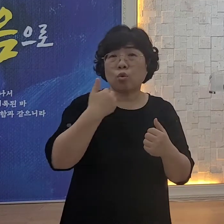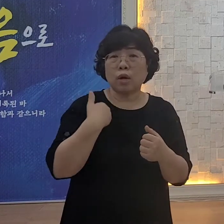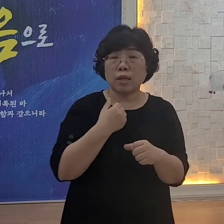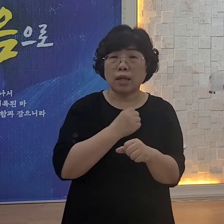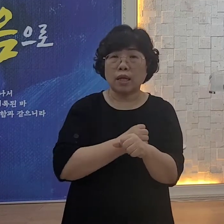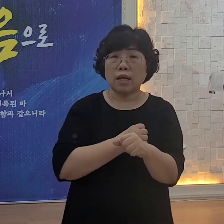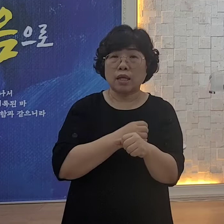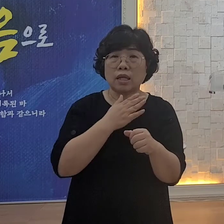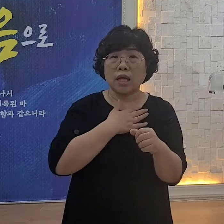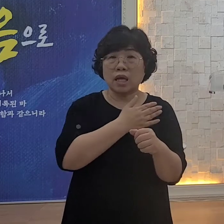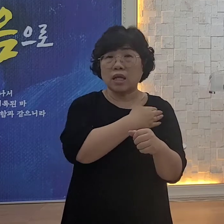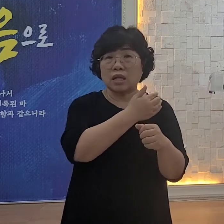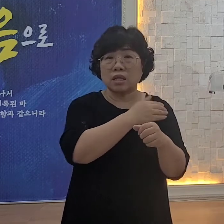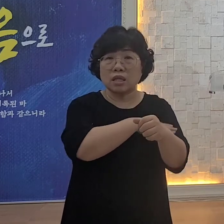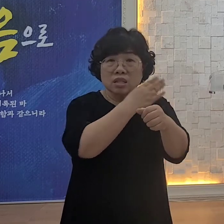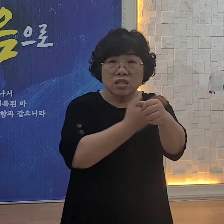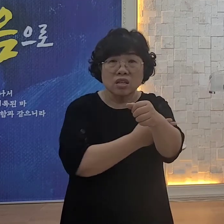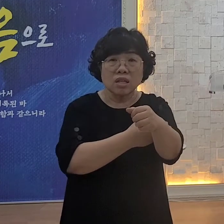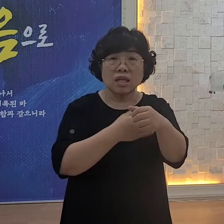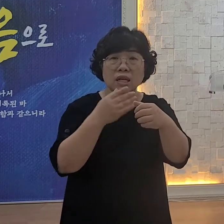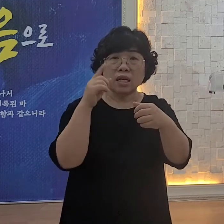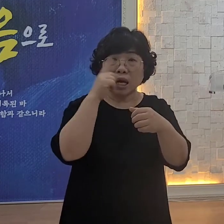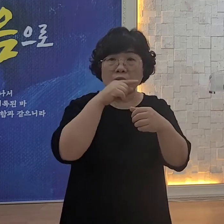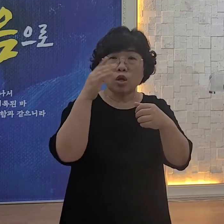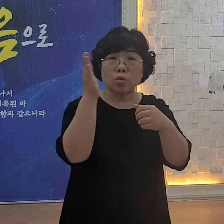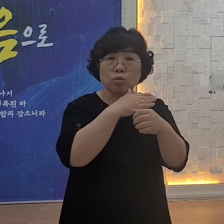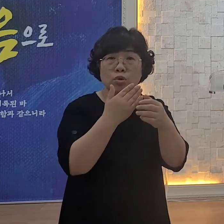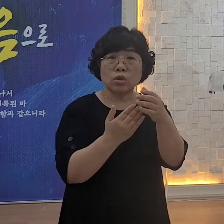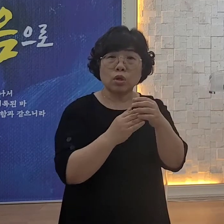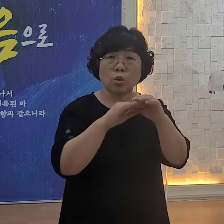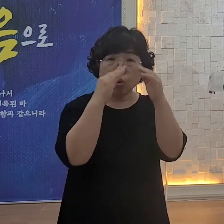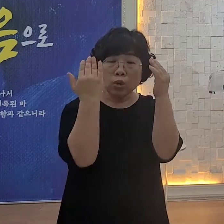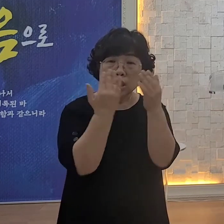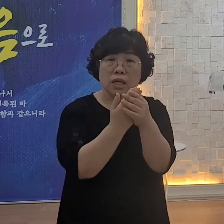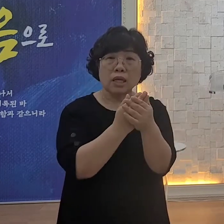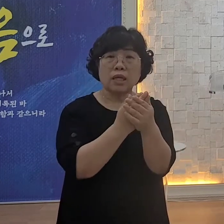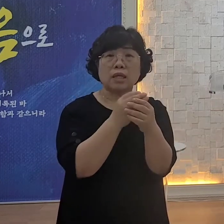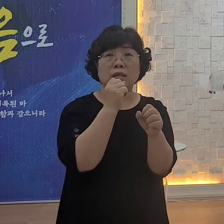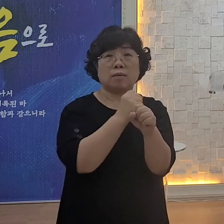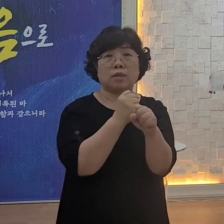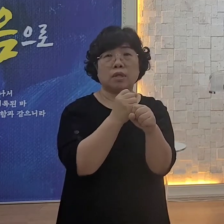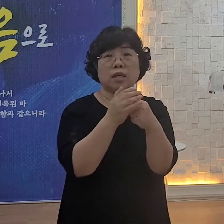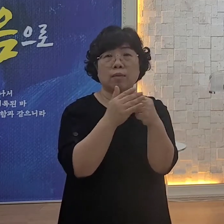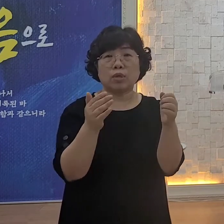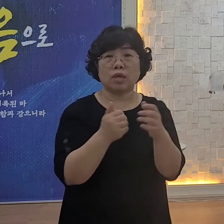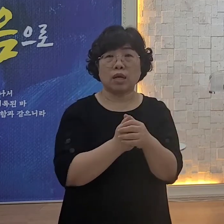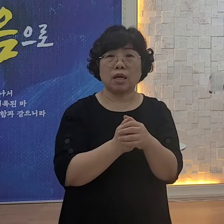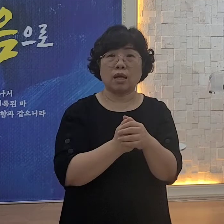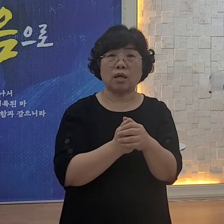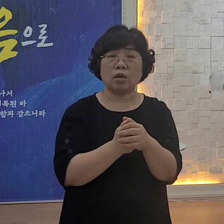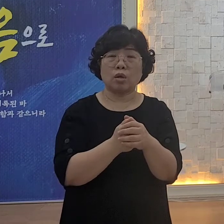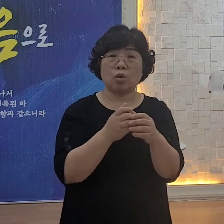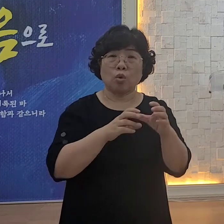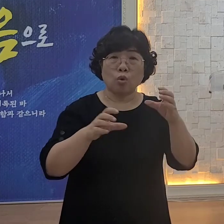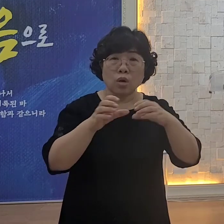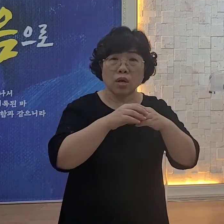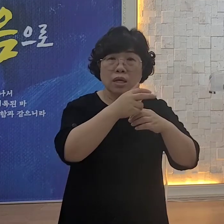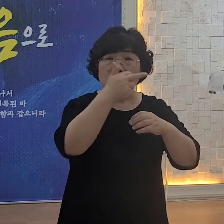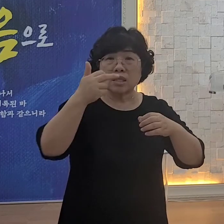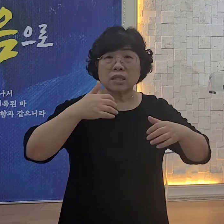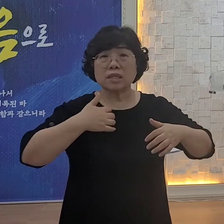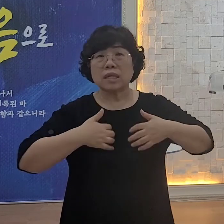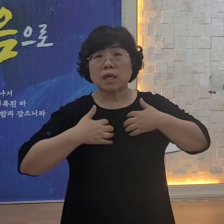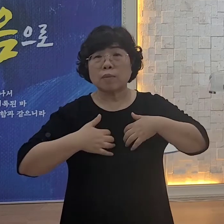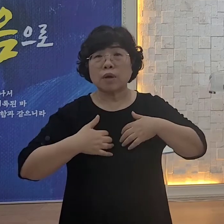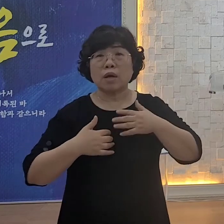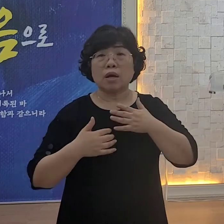내게 족하도다. 이는 내 능력이 약한 데서 온전하여 짐이라 하신지라. 그러므로